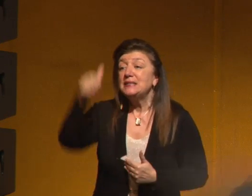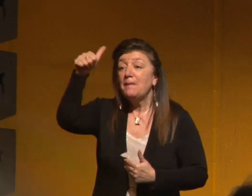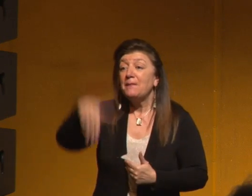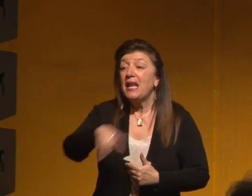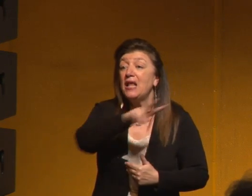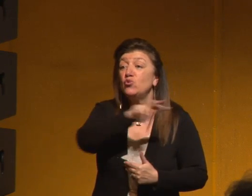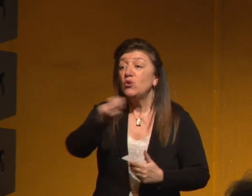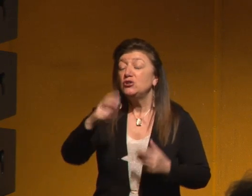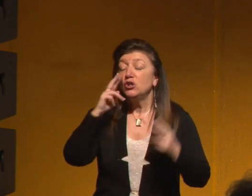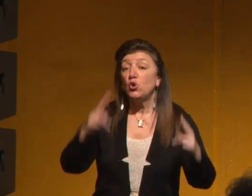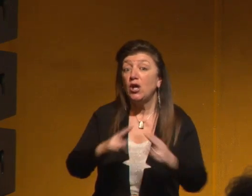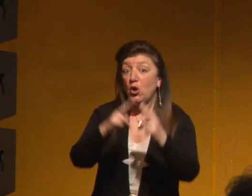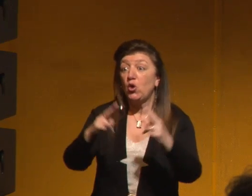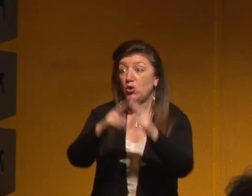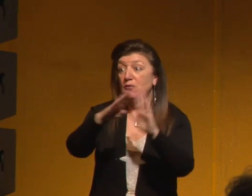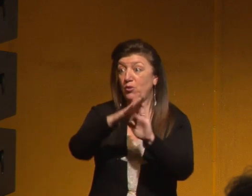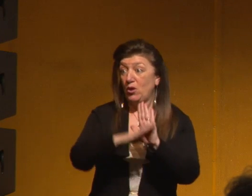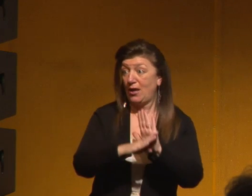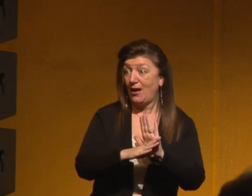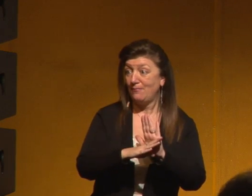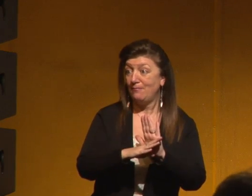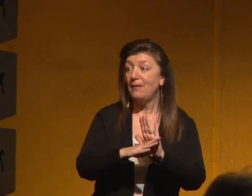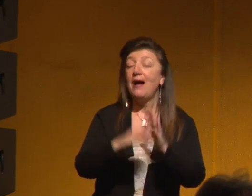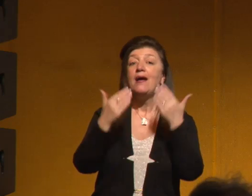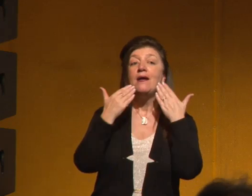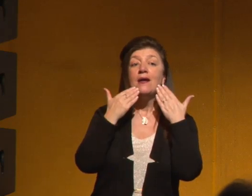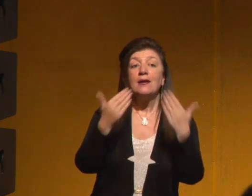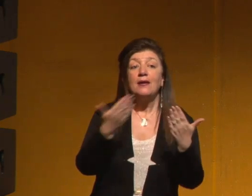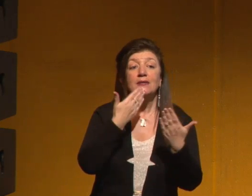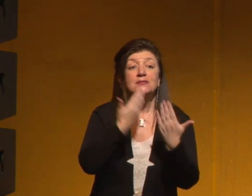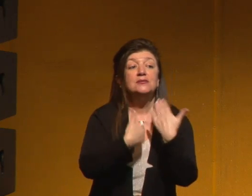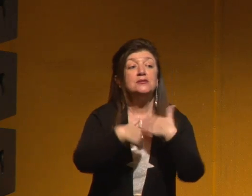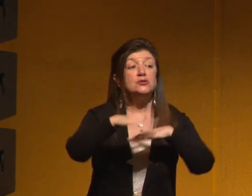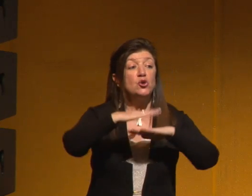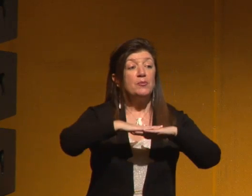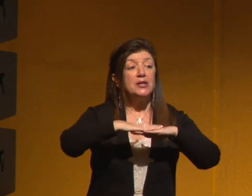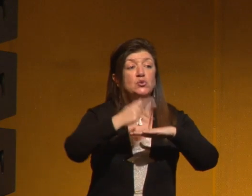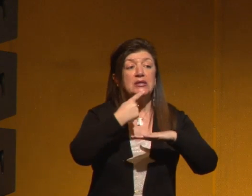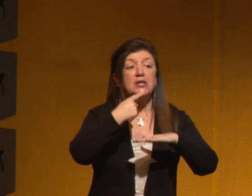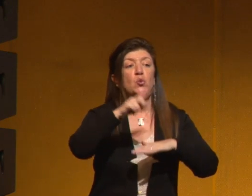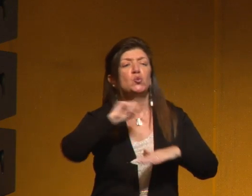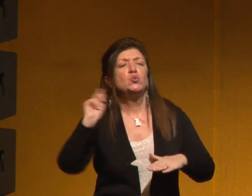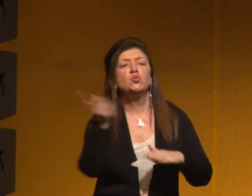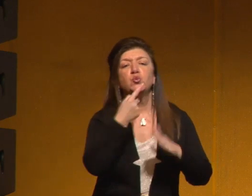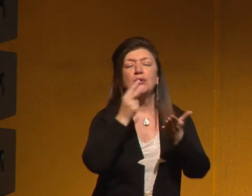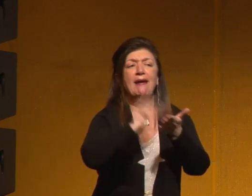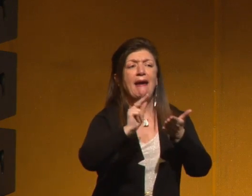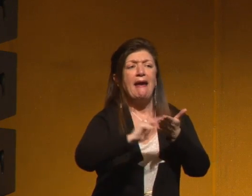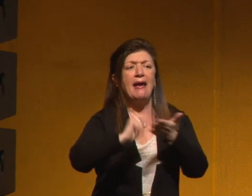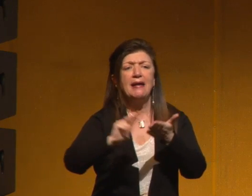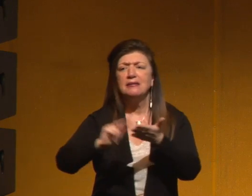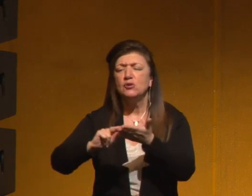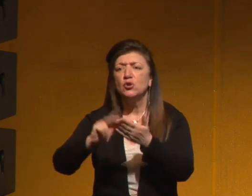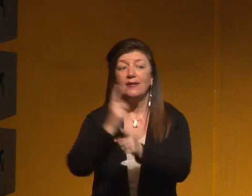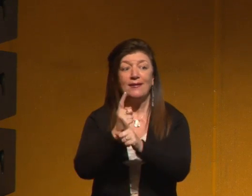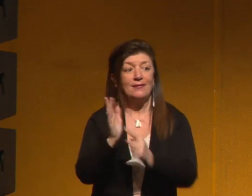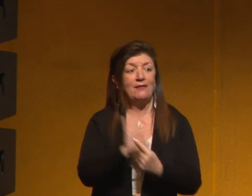programma e grazie soprattutto a tutti gli editori che esporranno il mostreranno